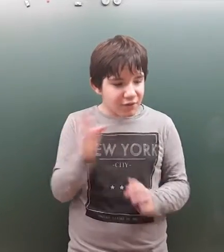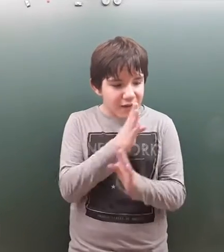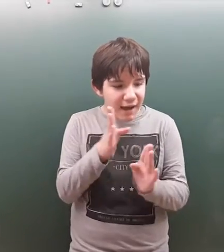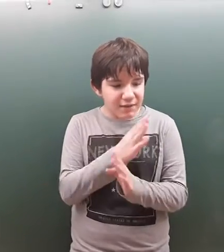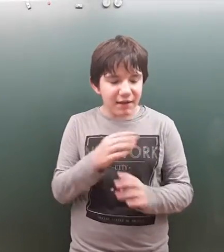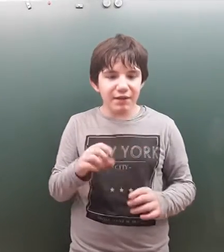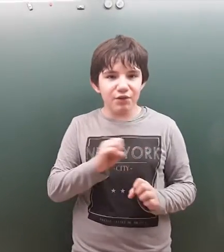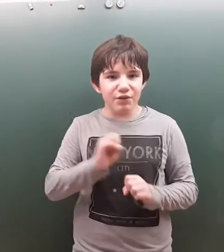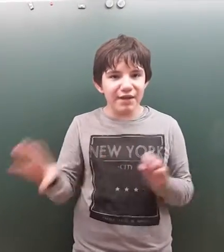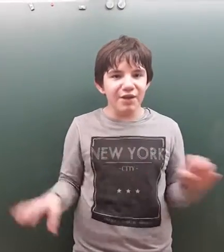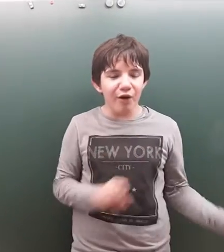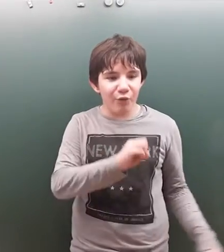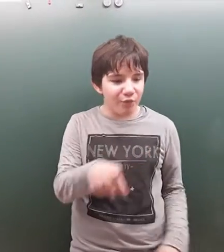se cachent et se jettent dans l'eau.